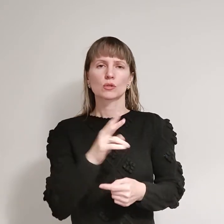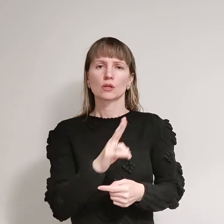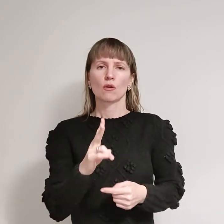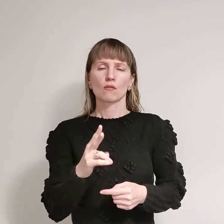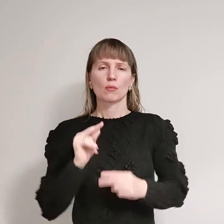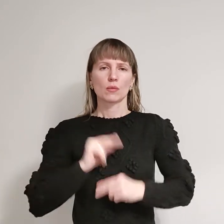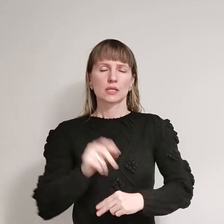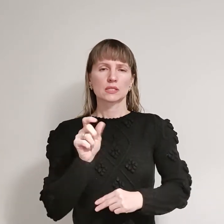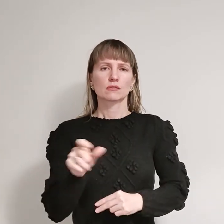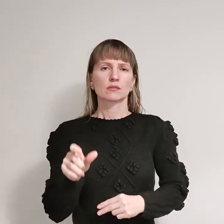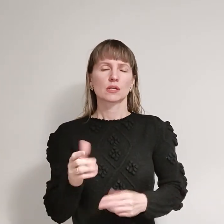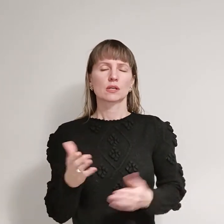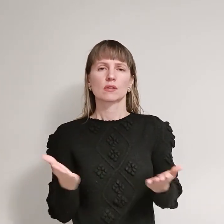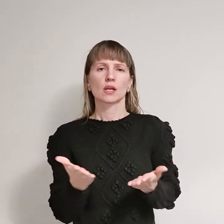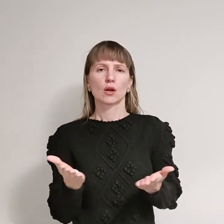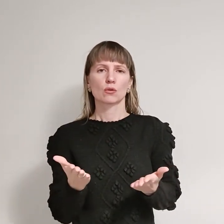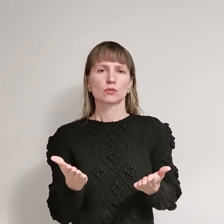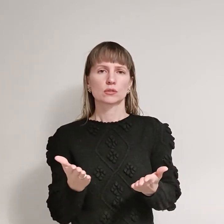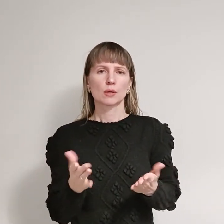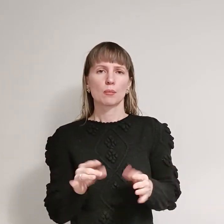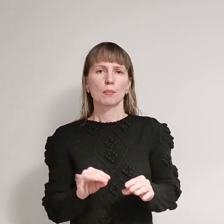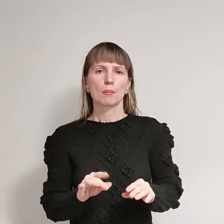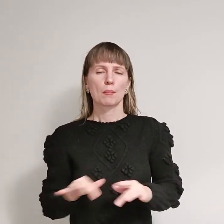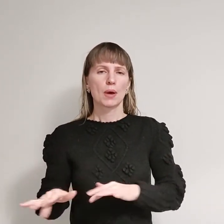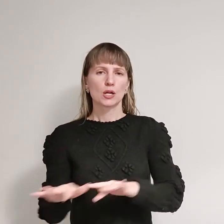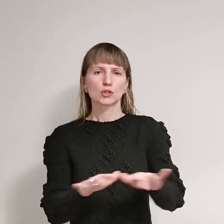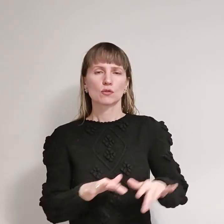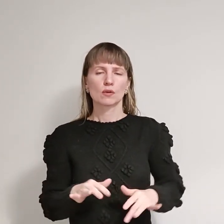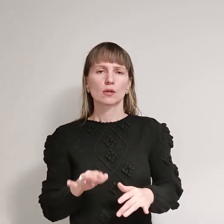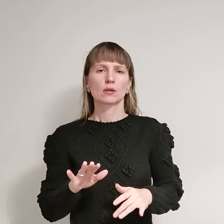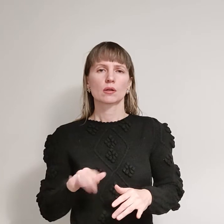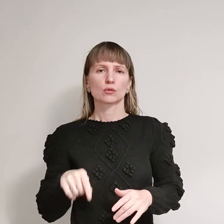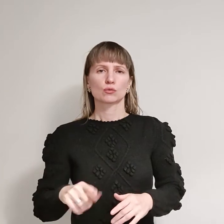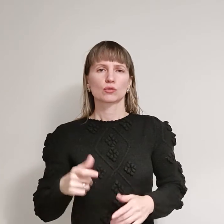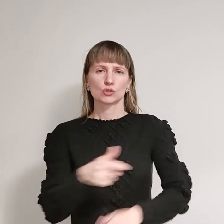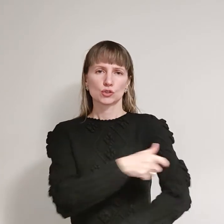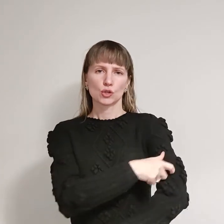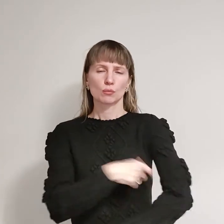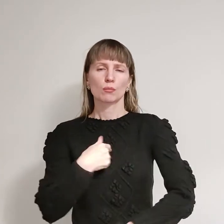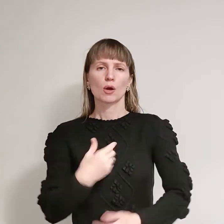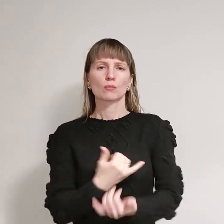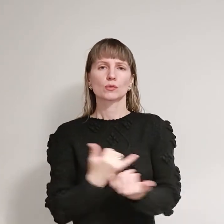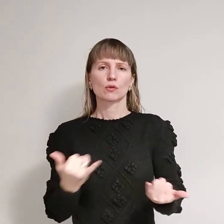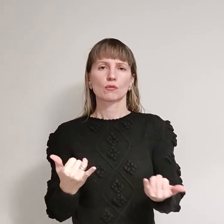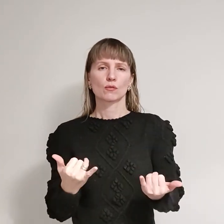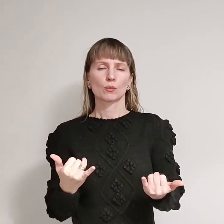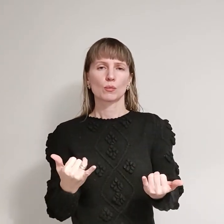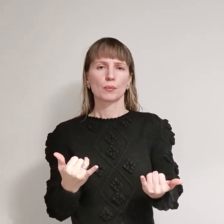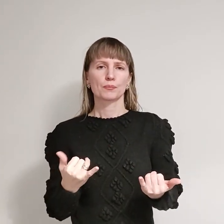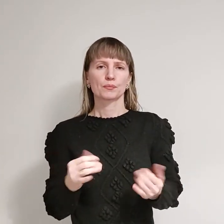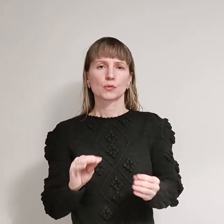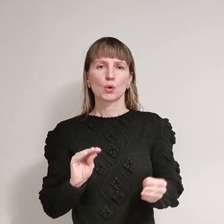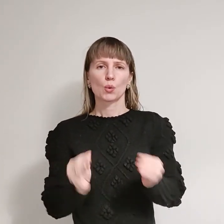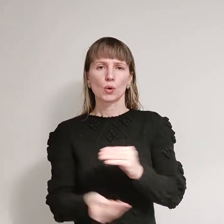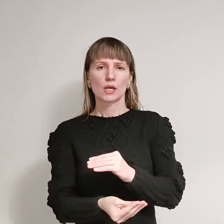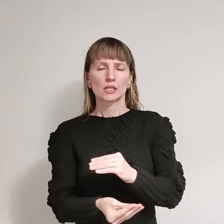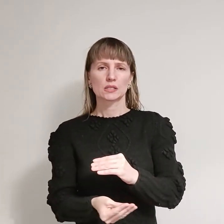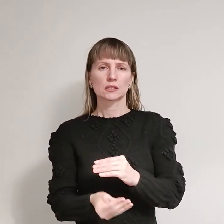там чи якось пересуватися. Так, ми тут чергуємо, ми обслуговуємо, скажімо так, укриття. У разі